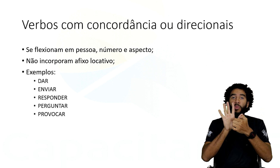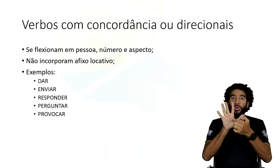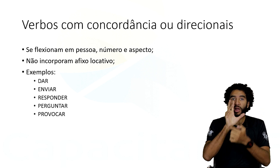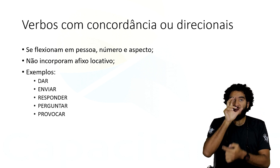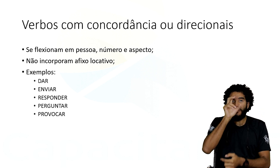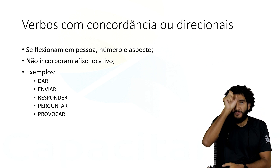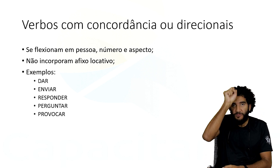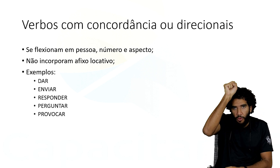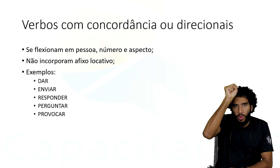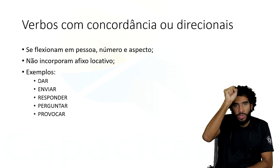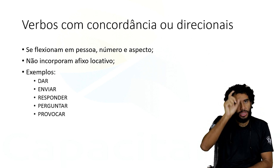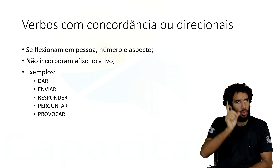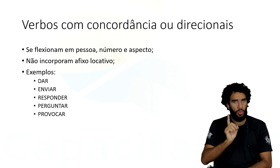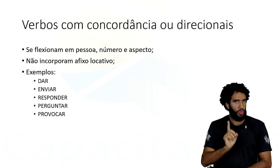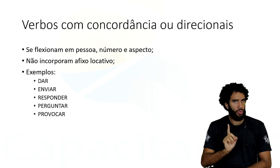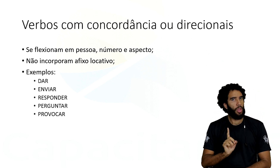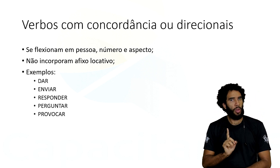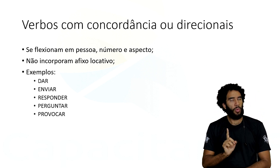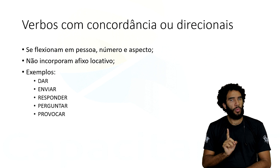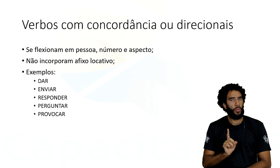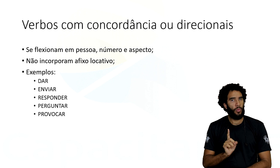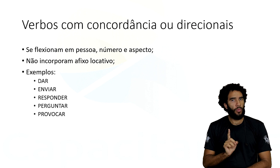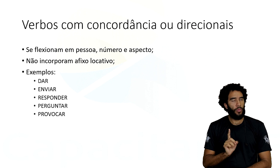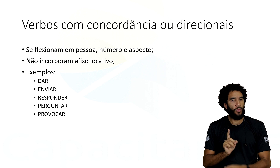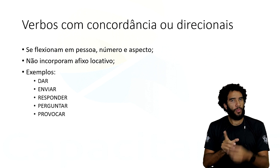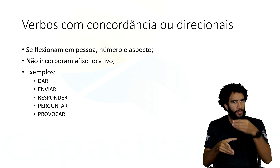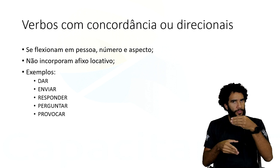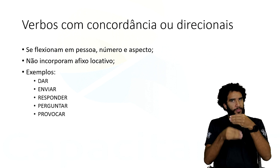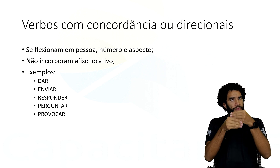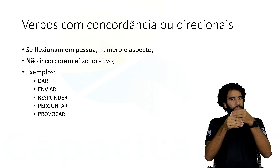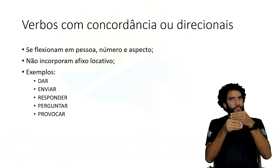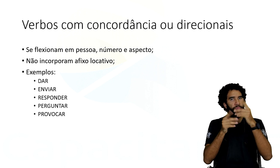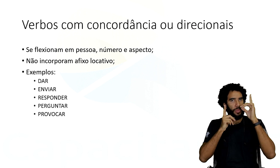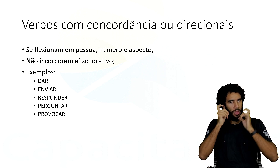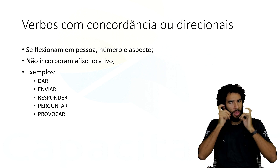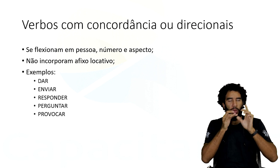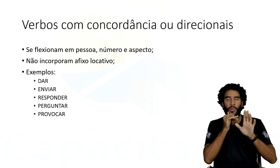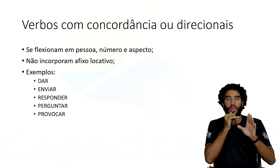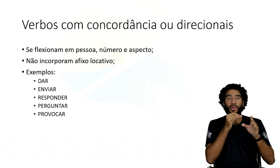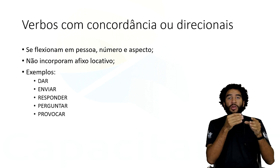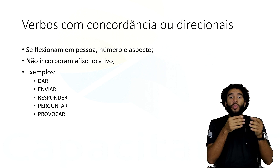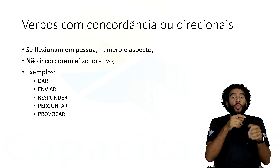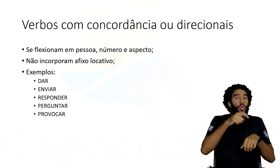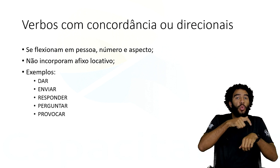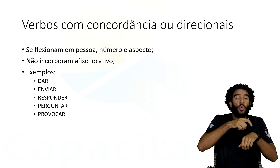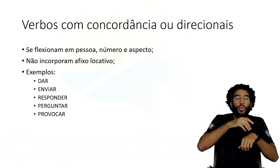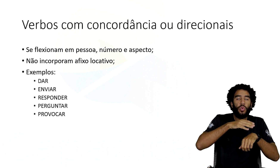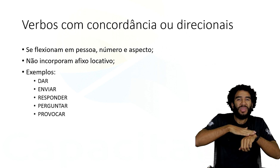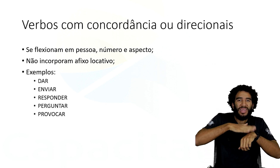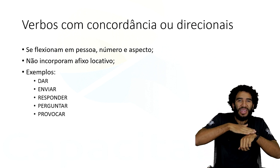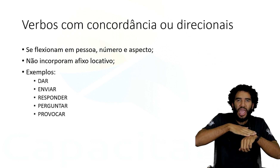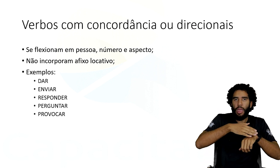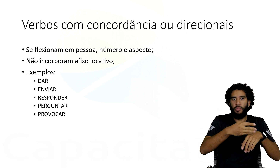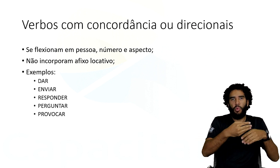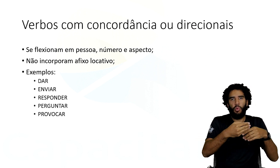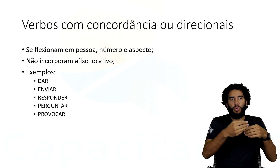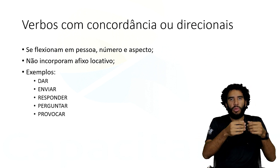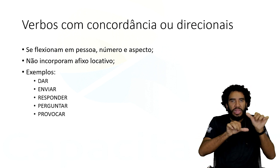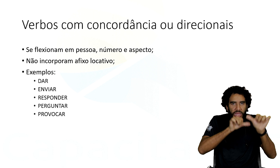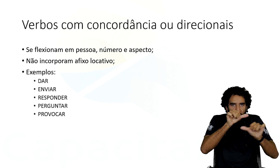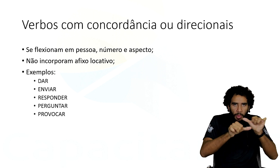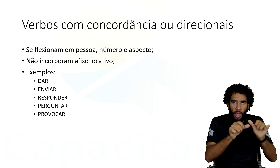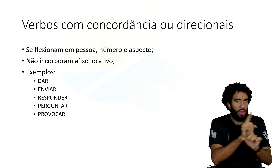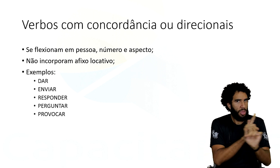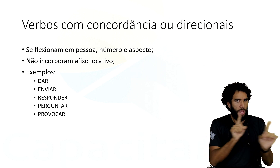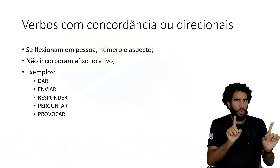não esse tipo de sinal, ou seja, tem uma flexão. Não tem flexão de tempo, como os verbos do português, mas a gente consegue flexionar